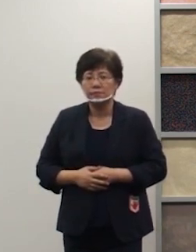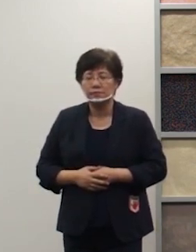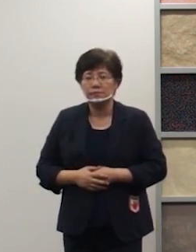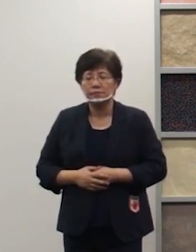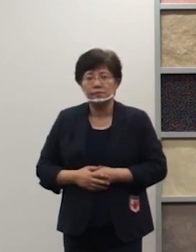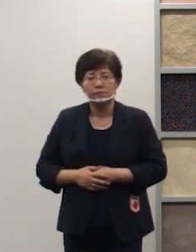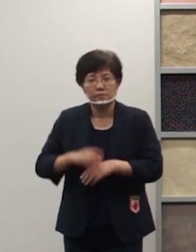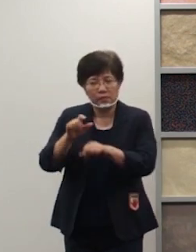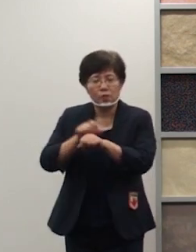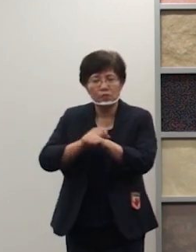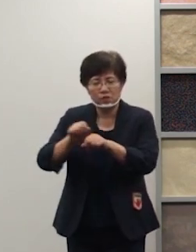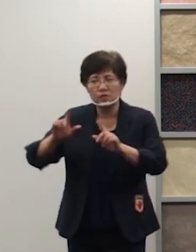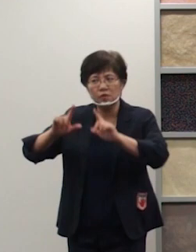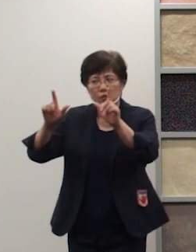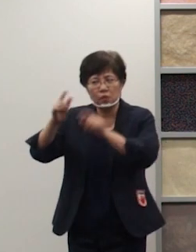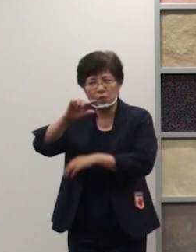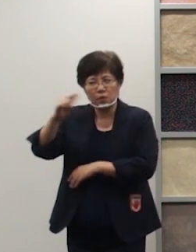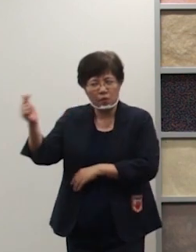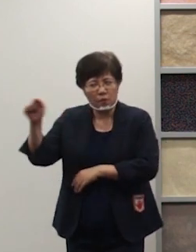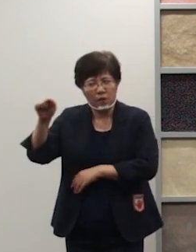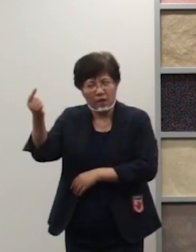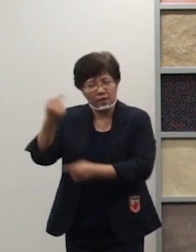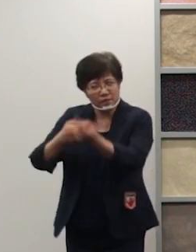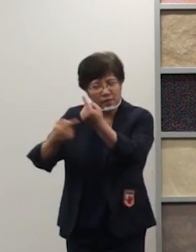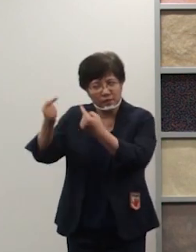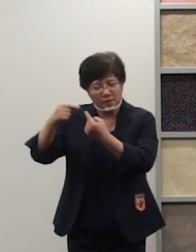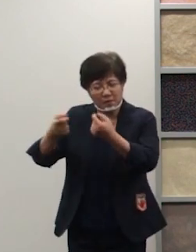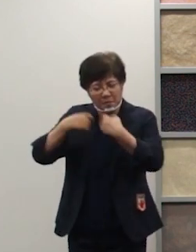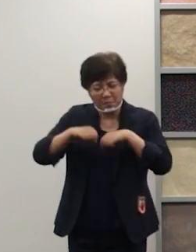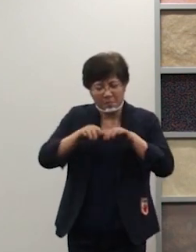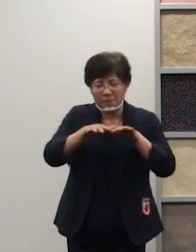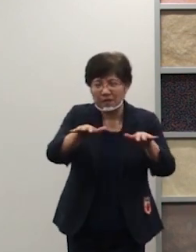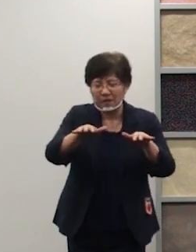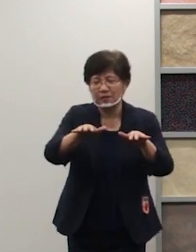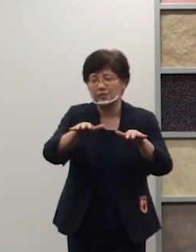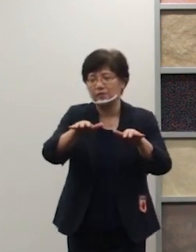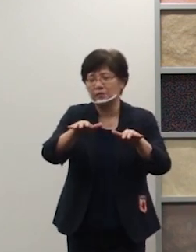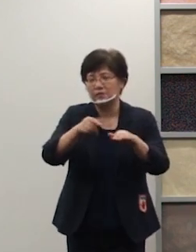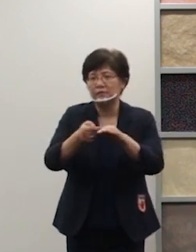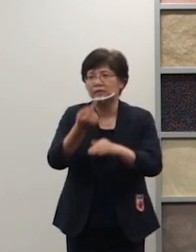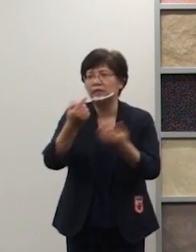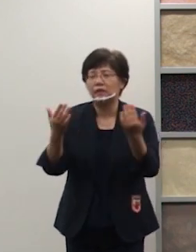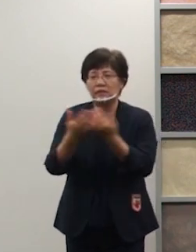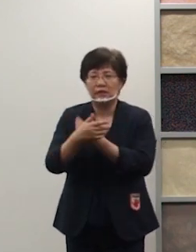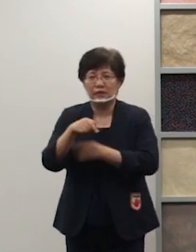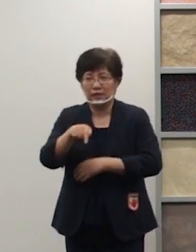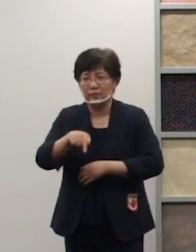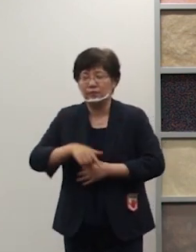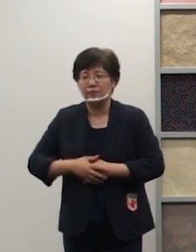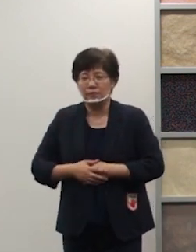お話したようにその首都圏由来が多いわけでありますが、いずれにしてもですね、本県、